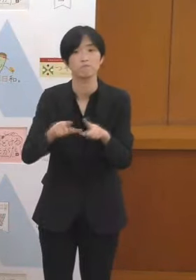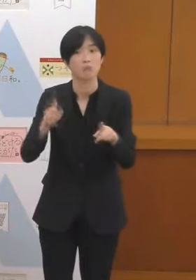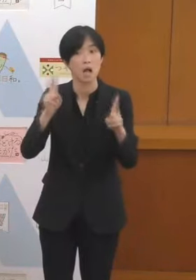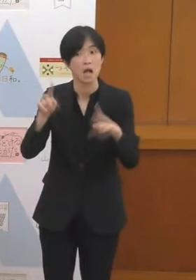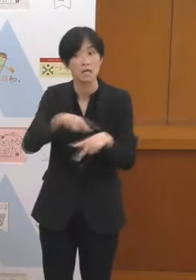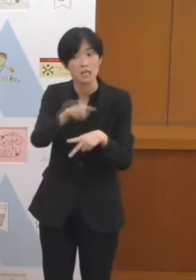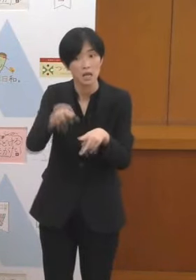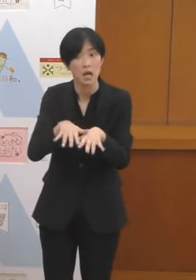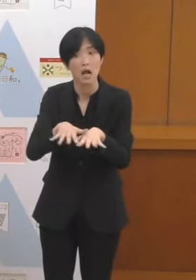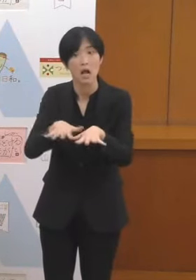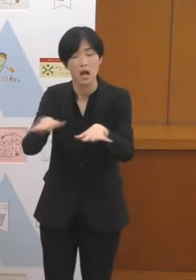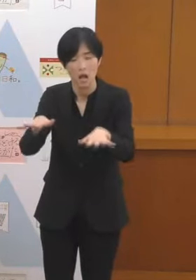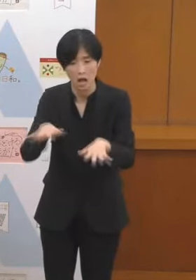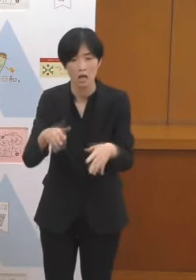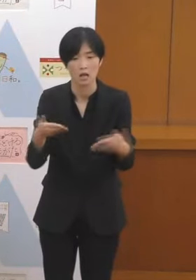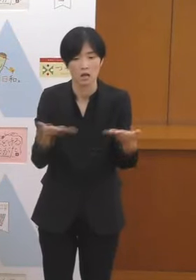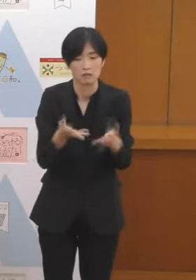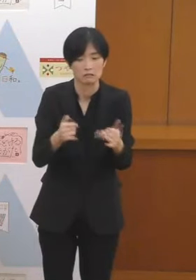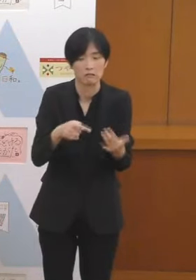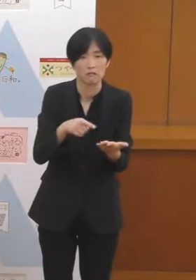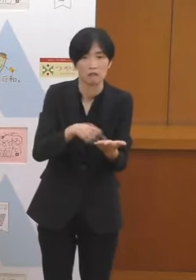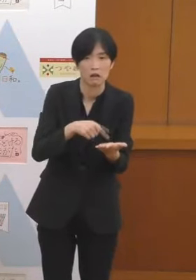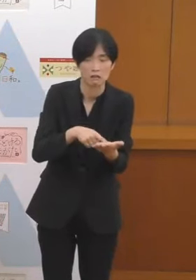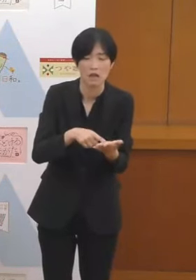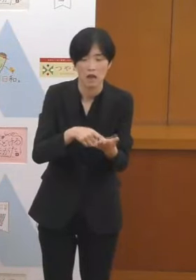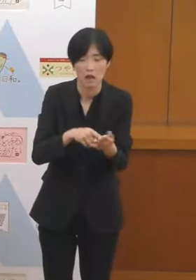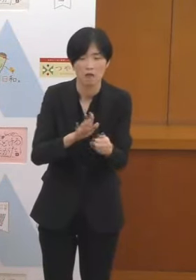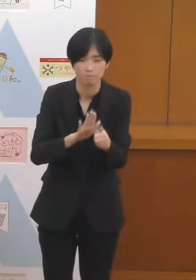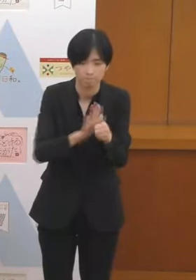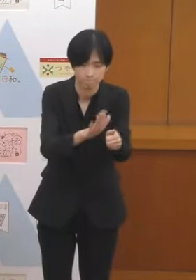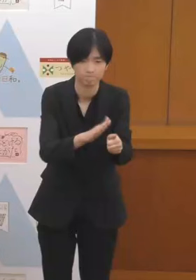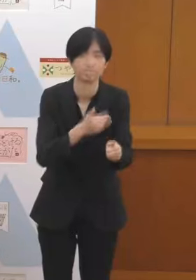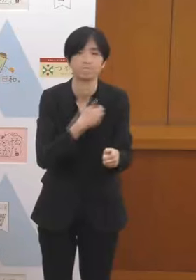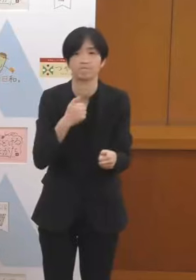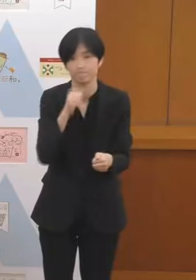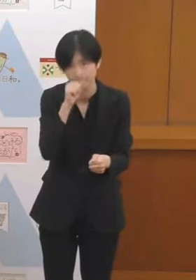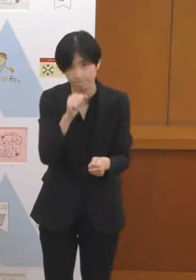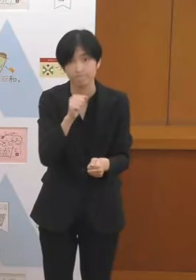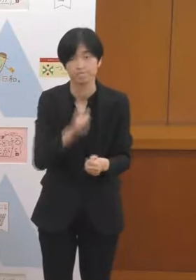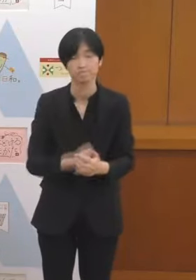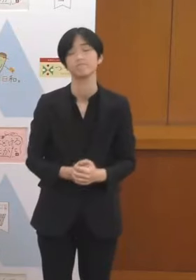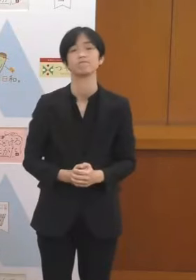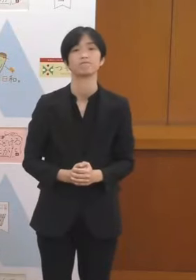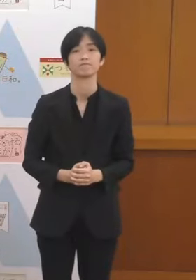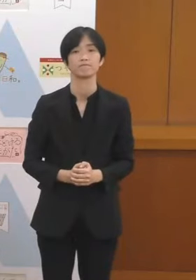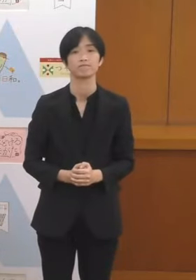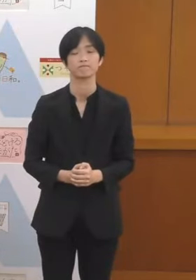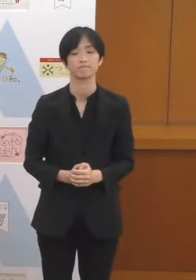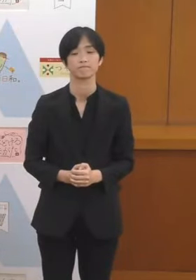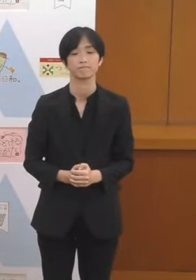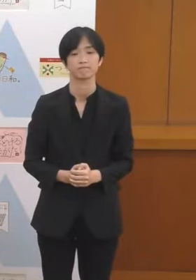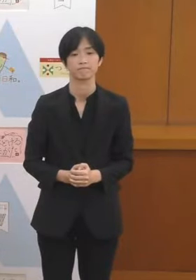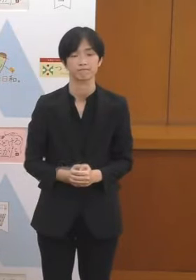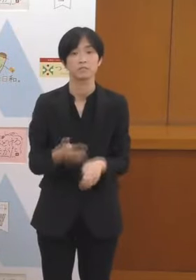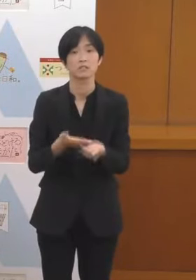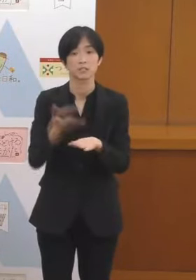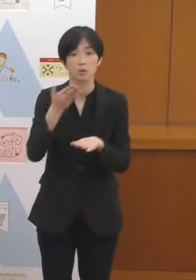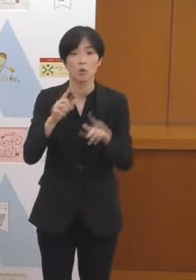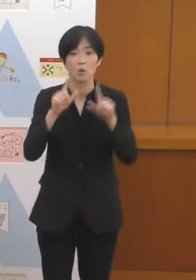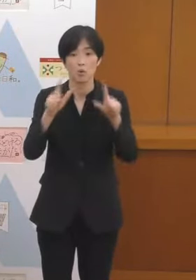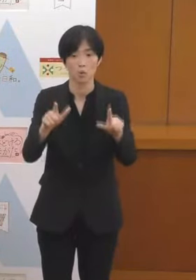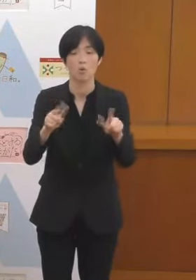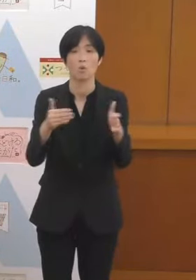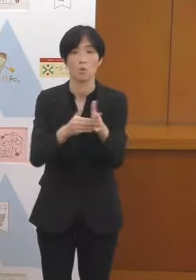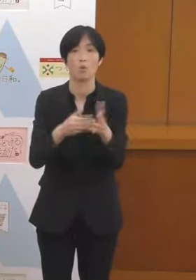桜んぼの人手不足の解消の一助になればと期待をしているところでありますえ私からは